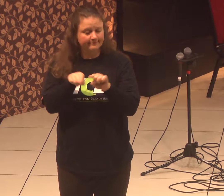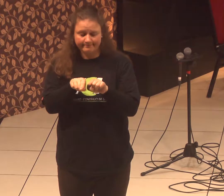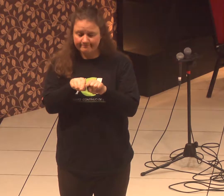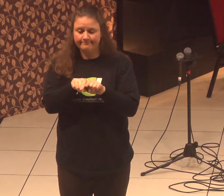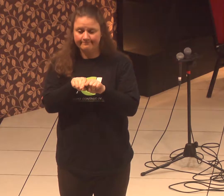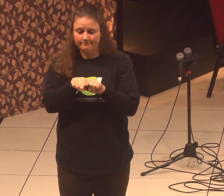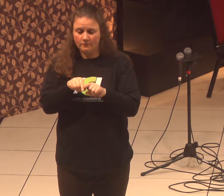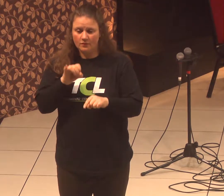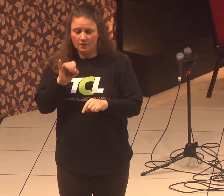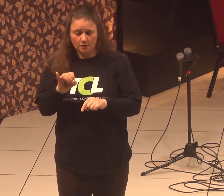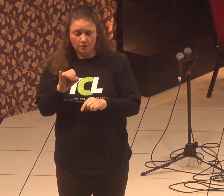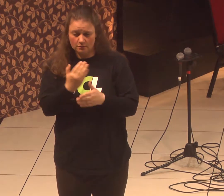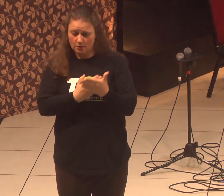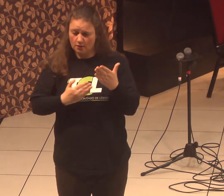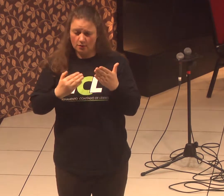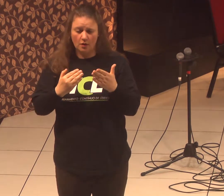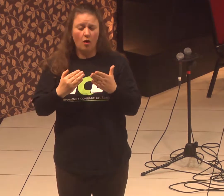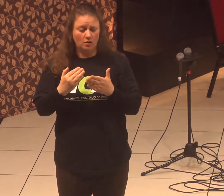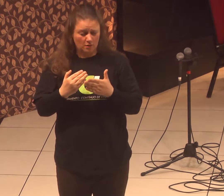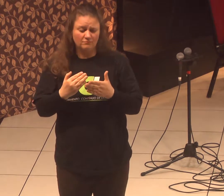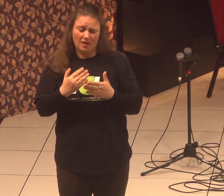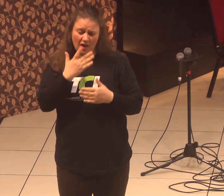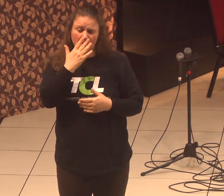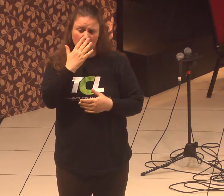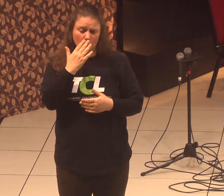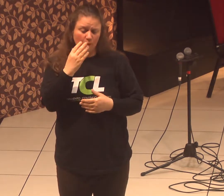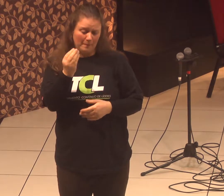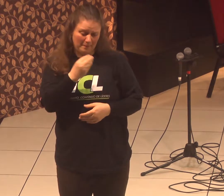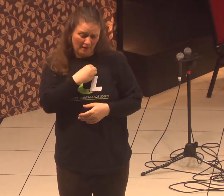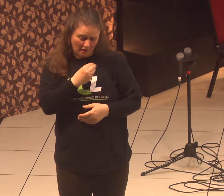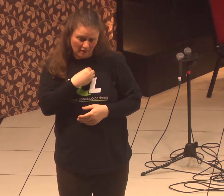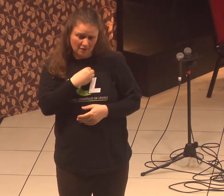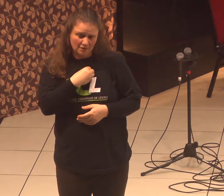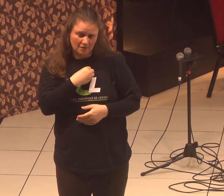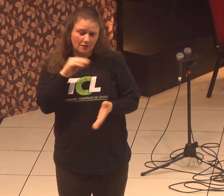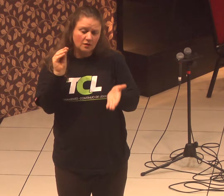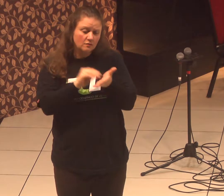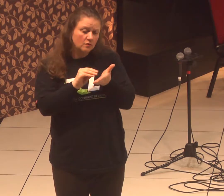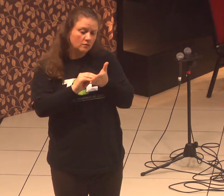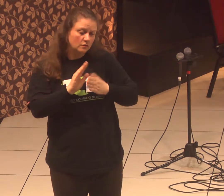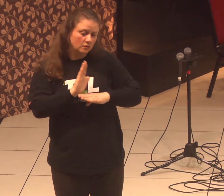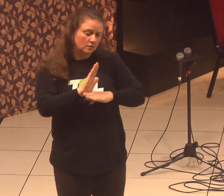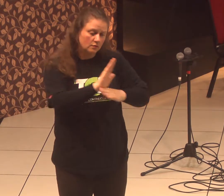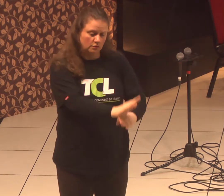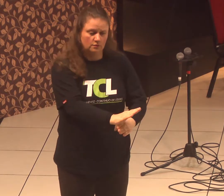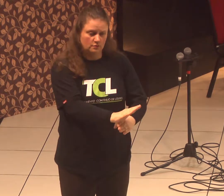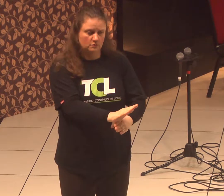se não o maior pecado, um dos maiores pecados. A continuidade, a ajuda. A gente